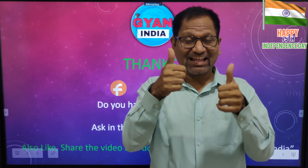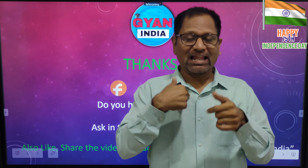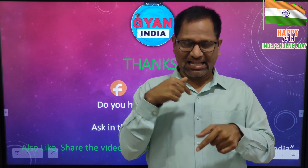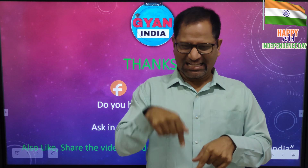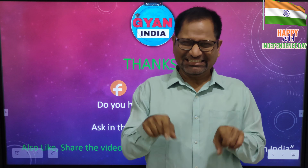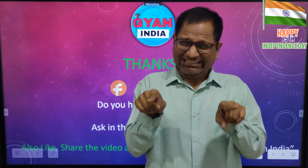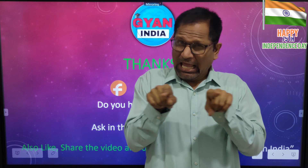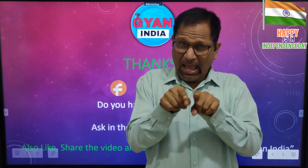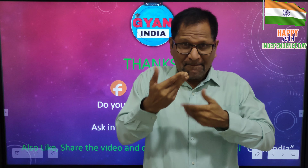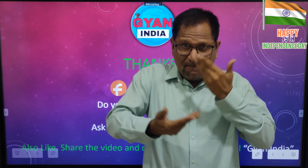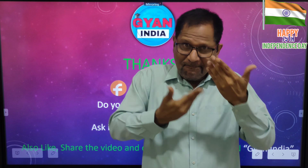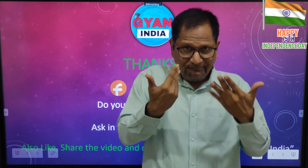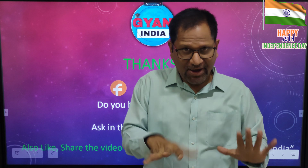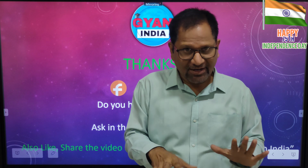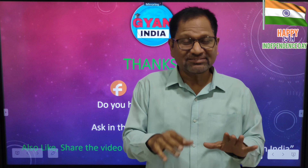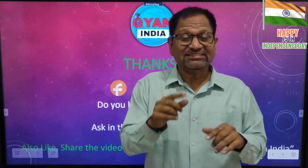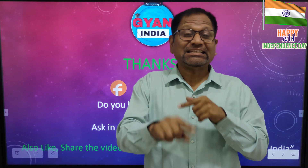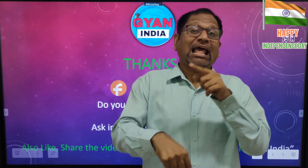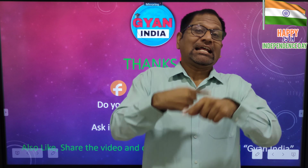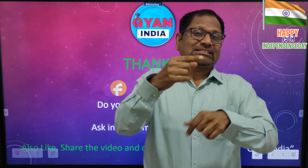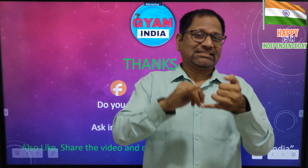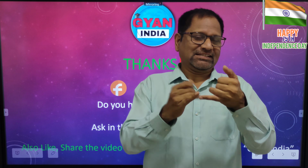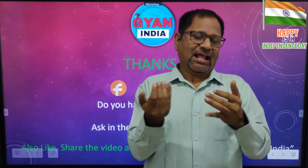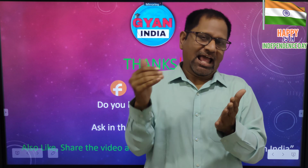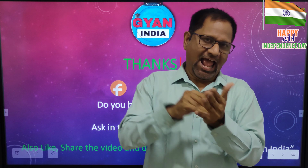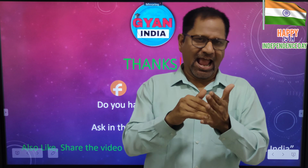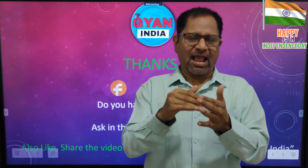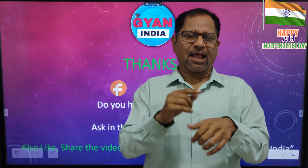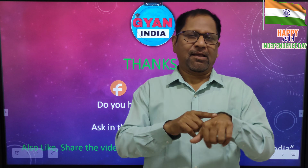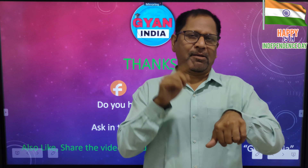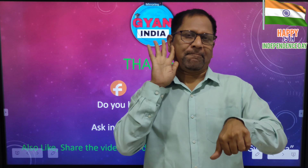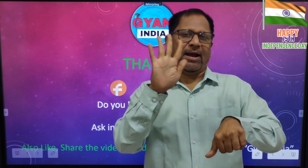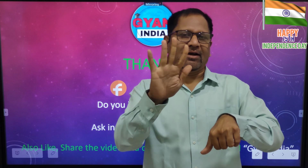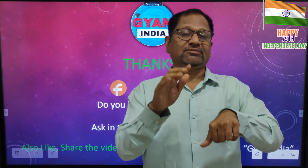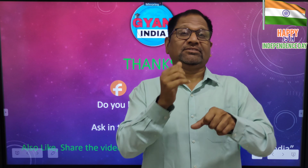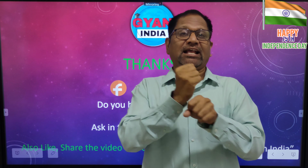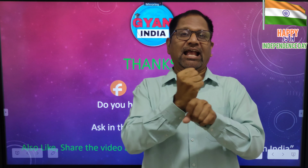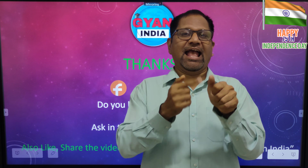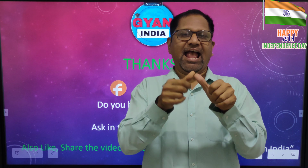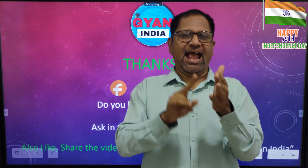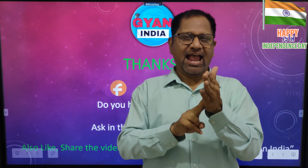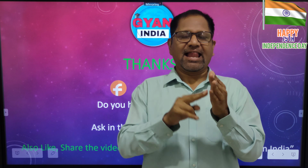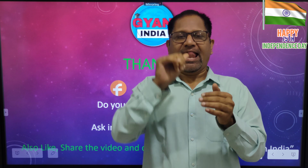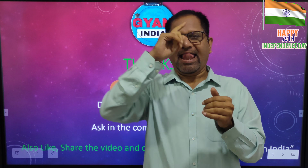आगे लड़ाई लड़ें और सफल हों। और हम ऐसे ही हर संडे हाजिर होते रहेंगे